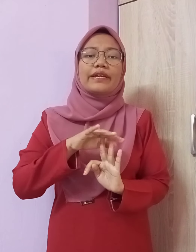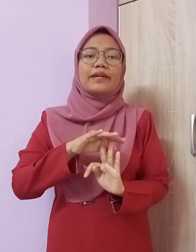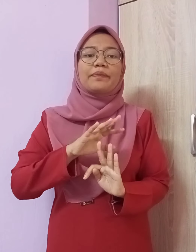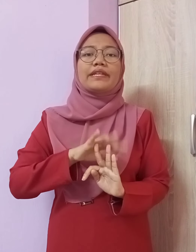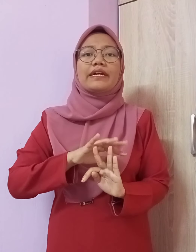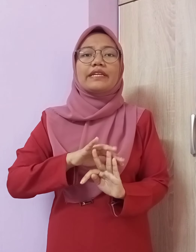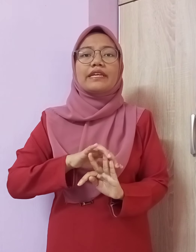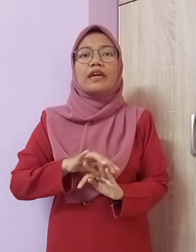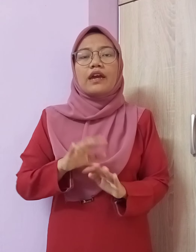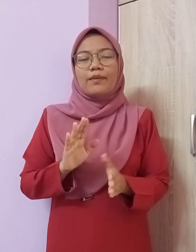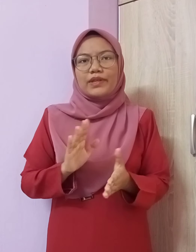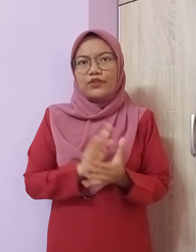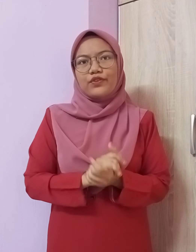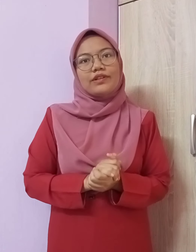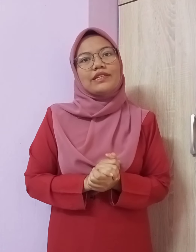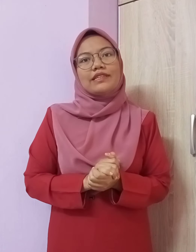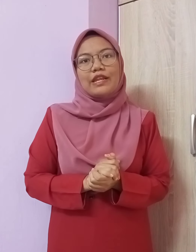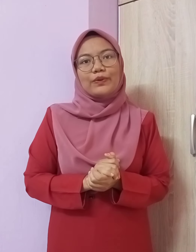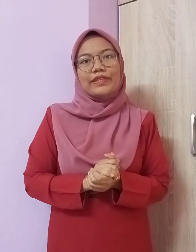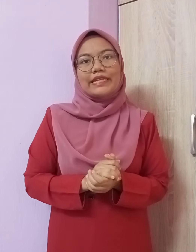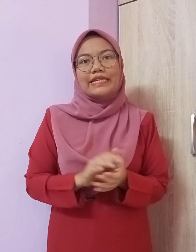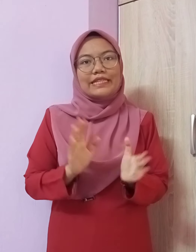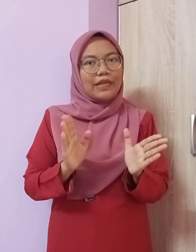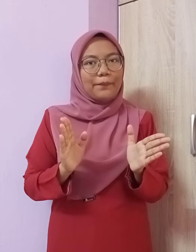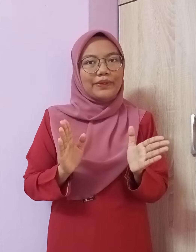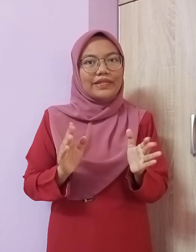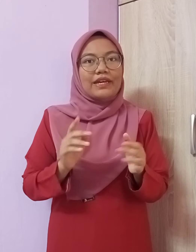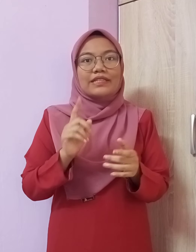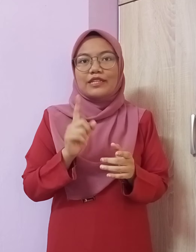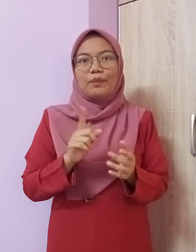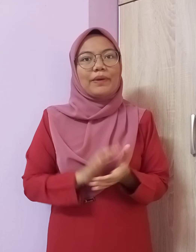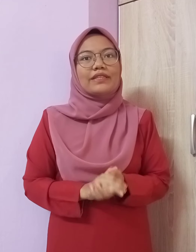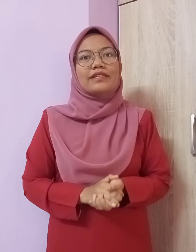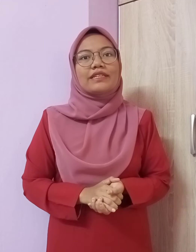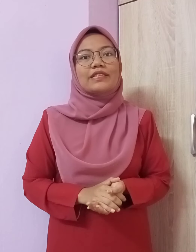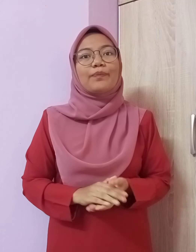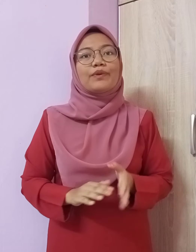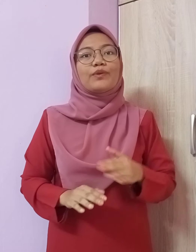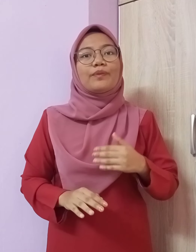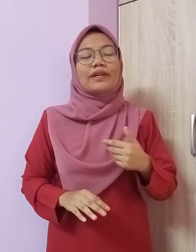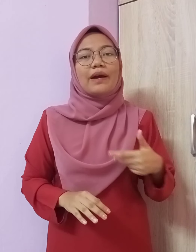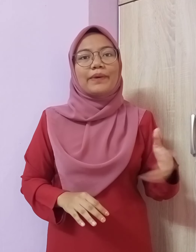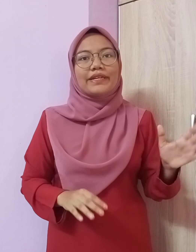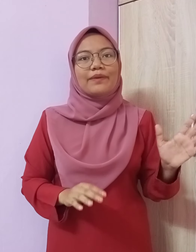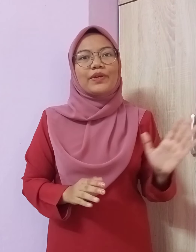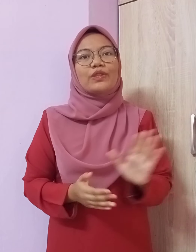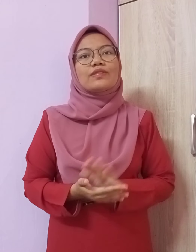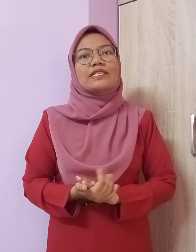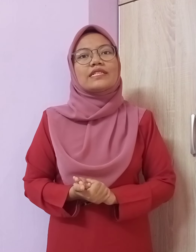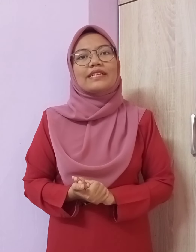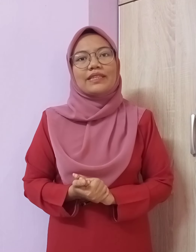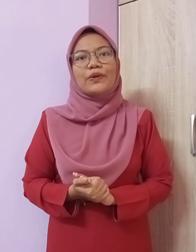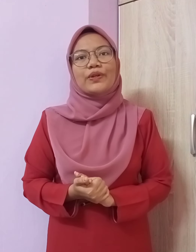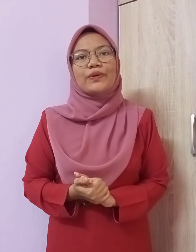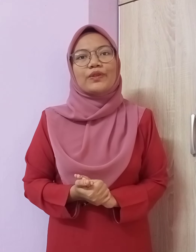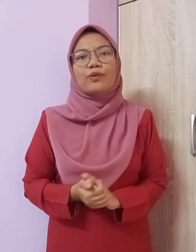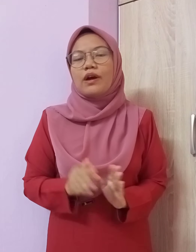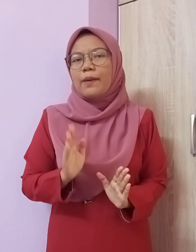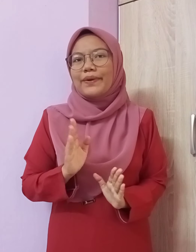mengungkaikan pada hari ini. Metaforanya terlalu tinggi tetapi tidak bermakna kita perlu mengabaikan begitu saja kata orang-orang tua.